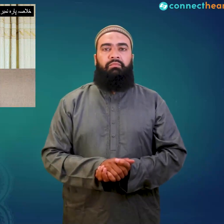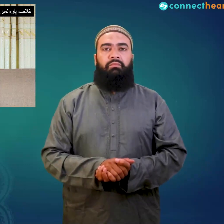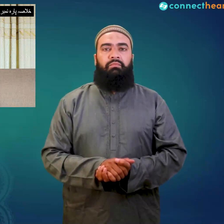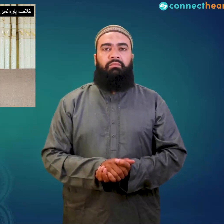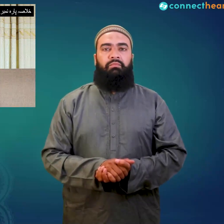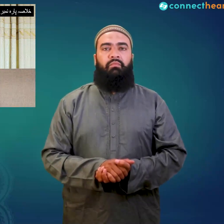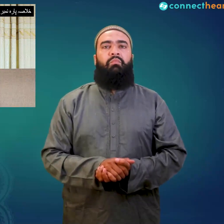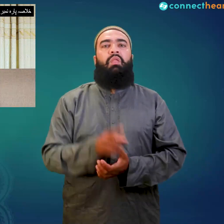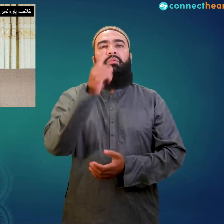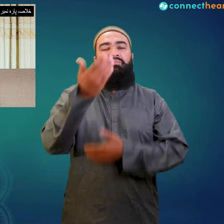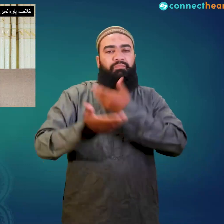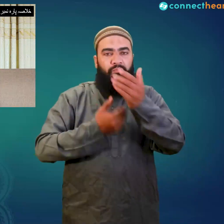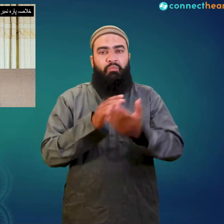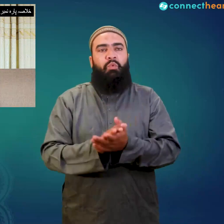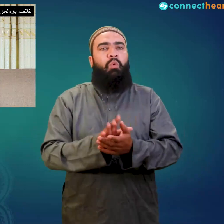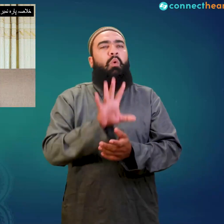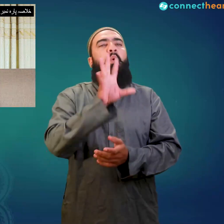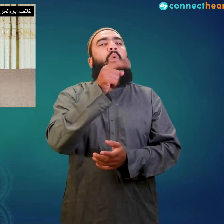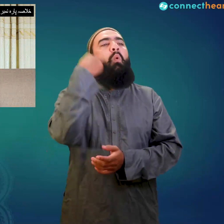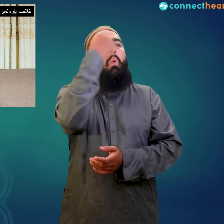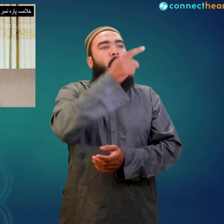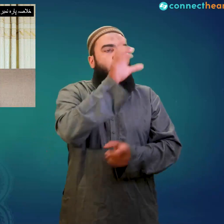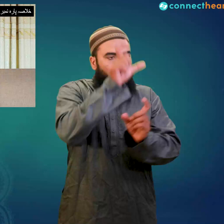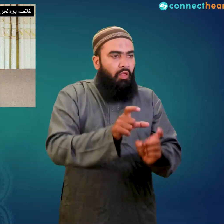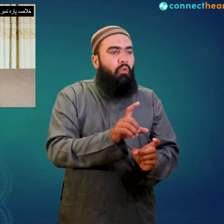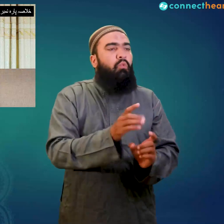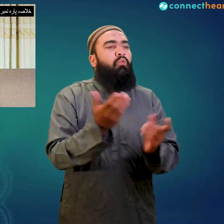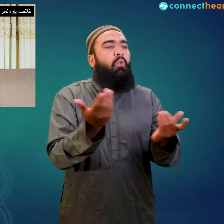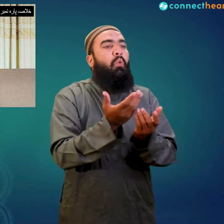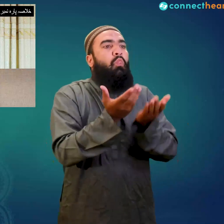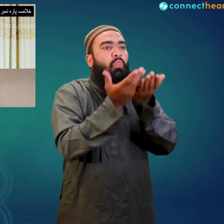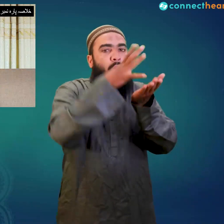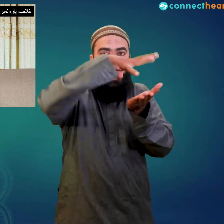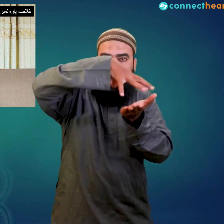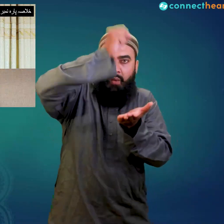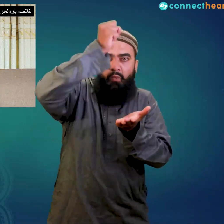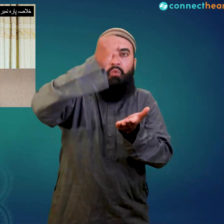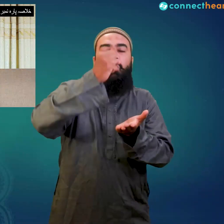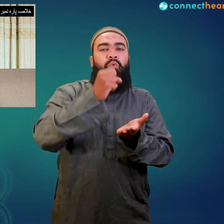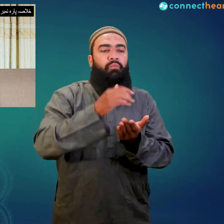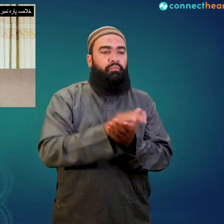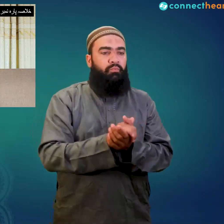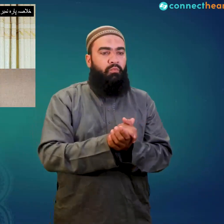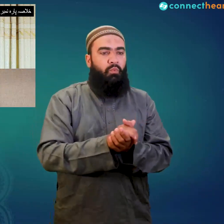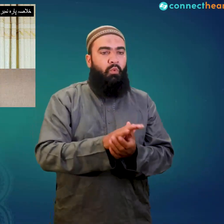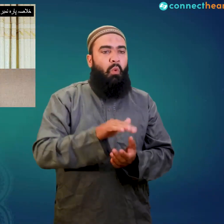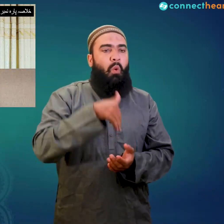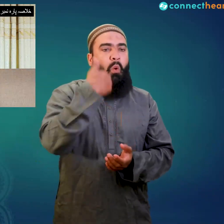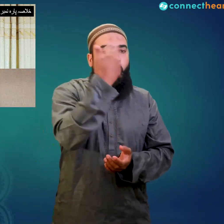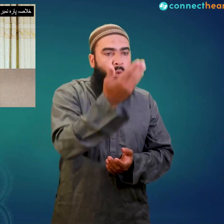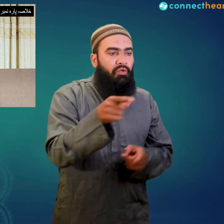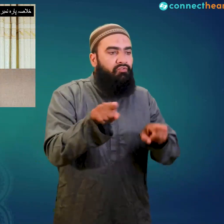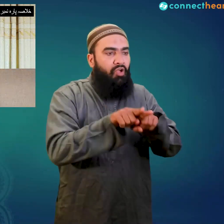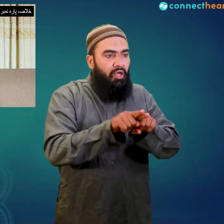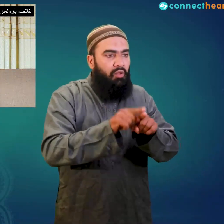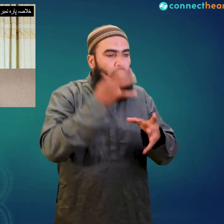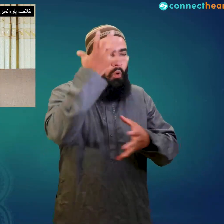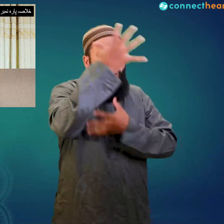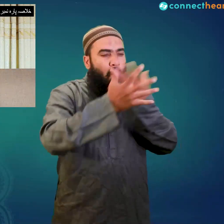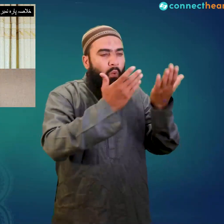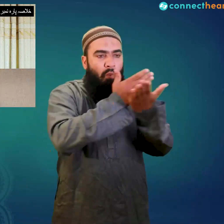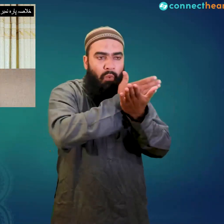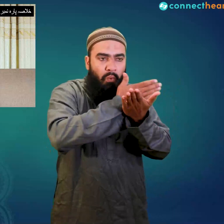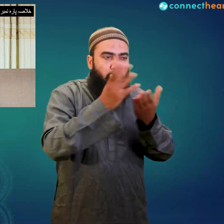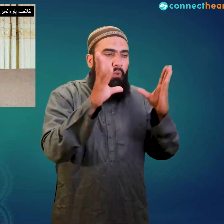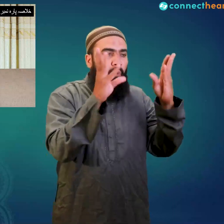السوء، کون ہے جو بے کس کی دعا کو سنتا ہے اور اس سے اس کی سختی کو